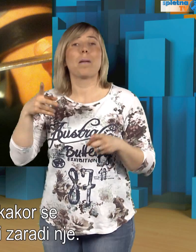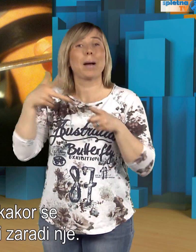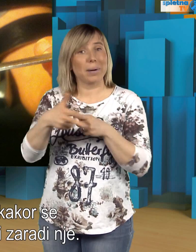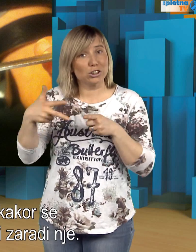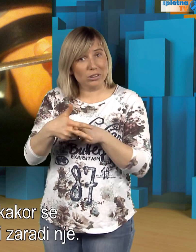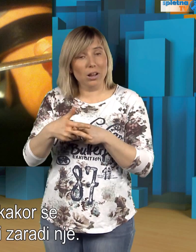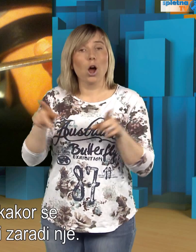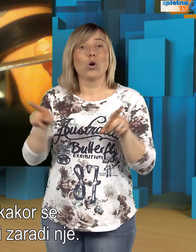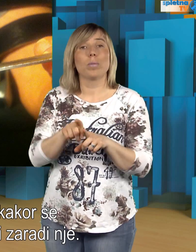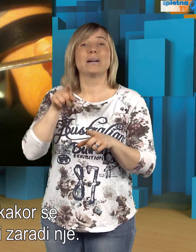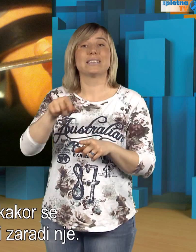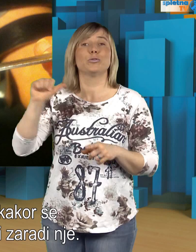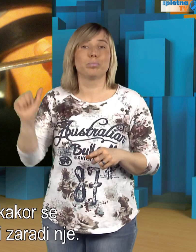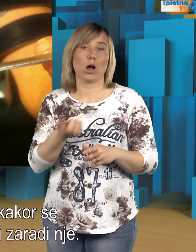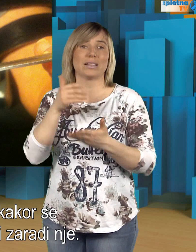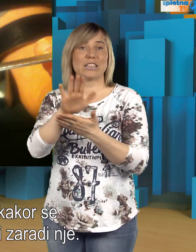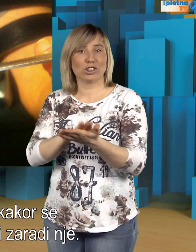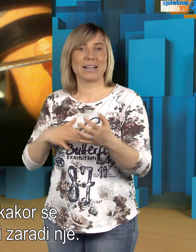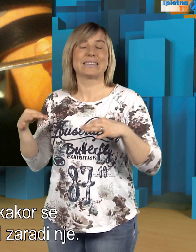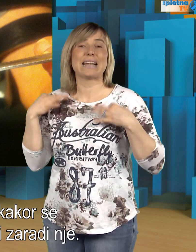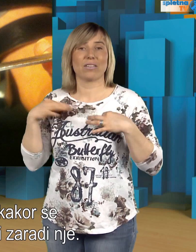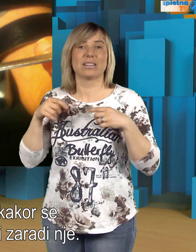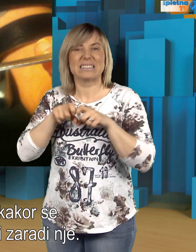kakor se sploh začeti zdraviti zaradi nje.